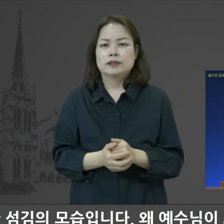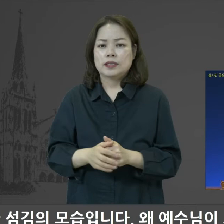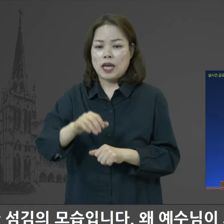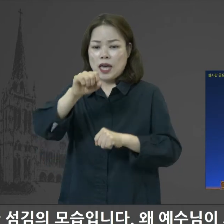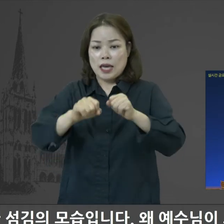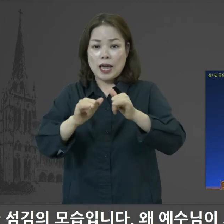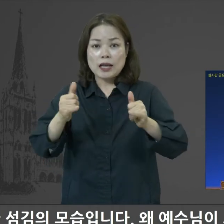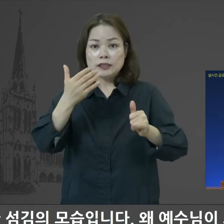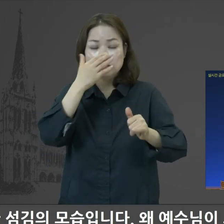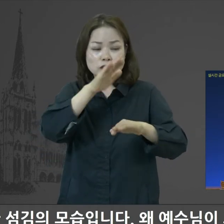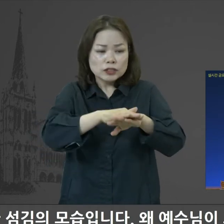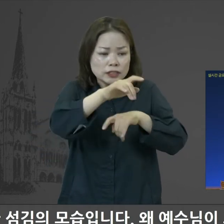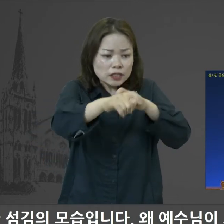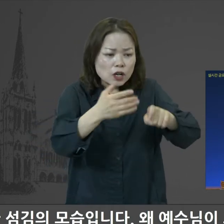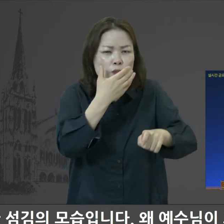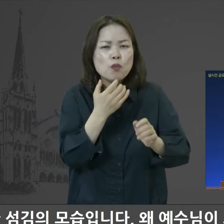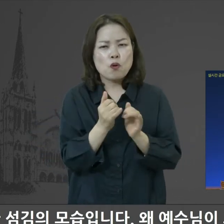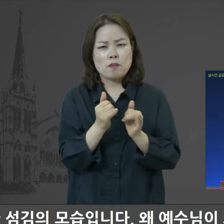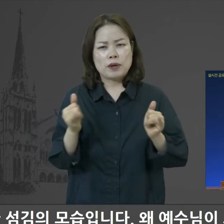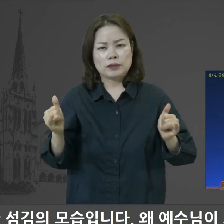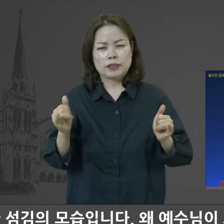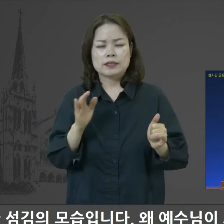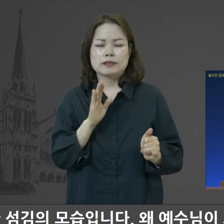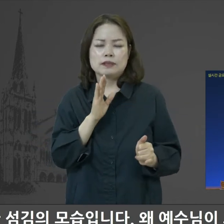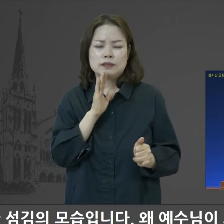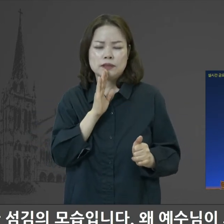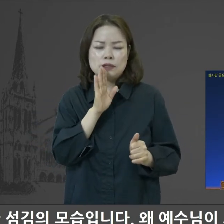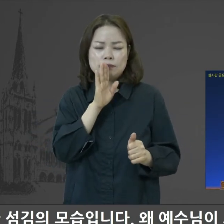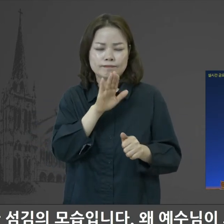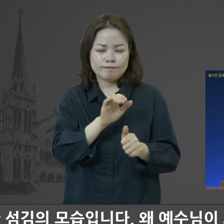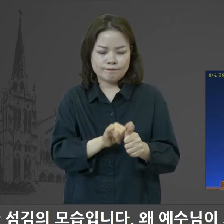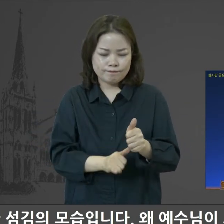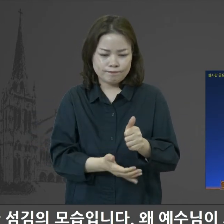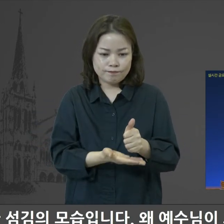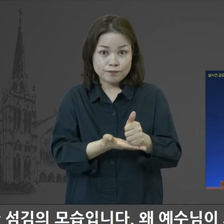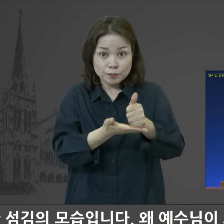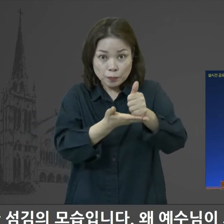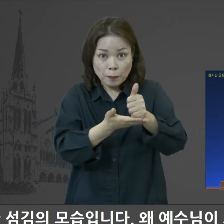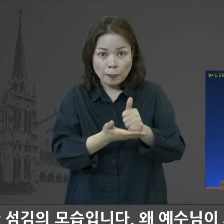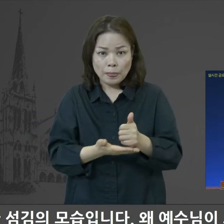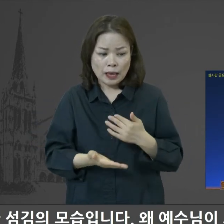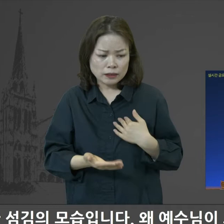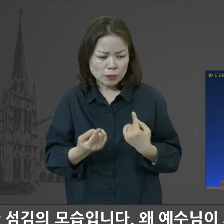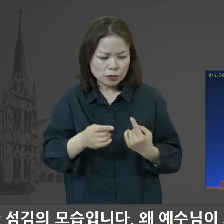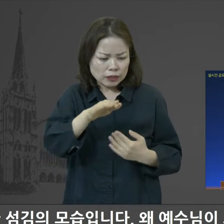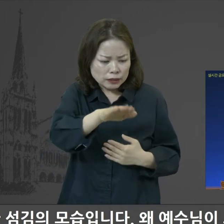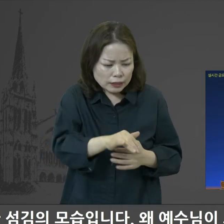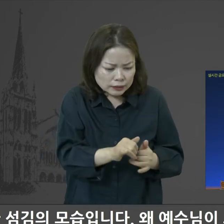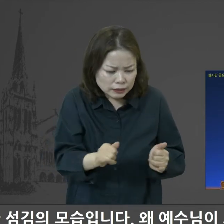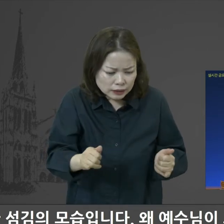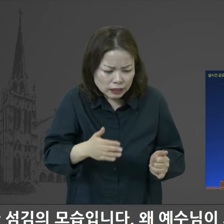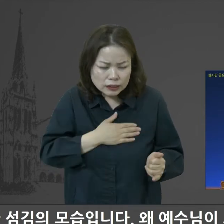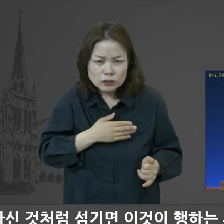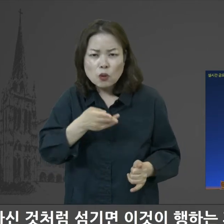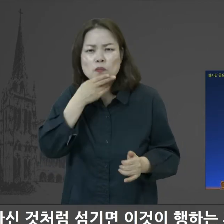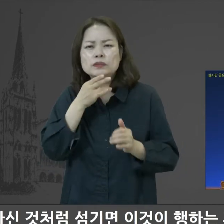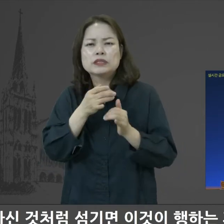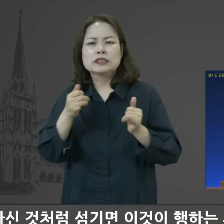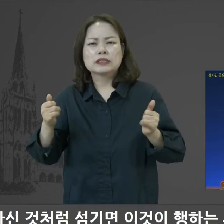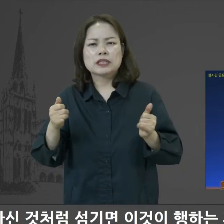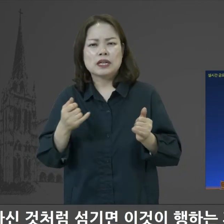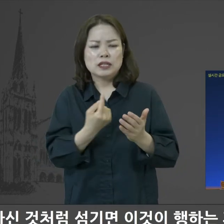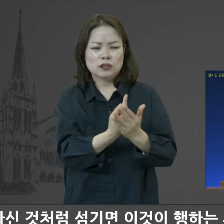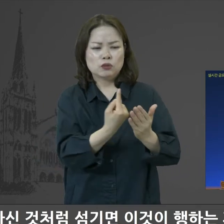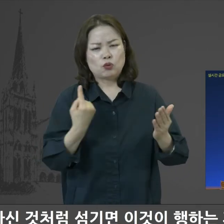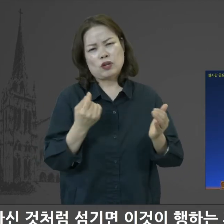자의 복, 행함으로 복을 받으려면 진정으로 섬겨야 됩니다. 특별히 나보다 낮은 자, 나보다 없는 자, 나보다 못한